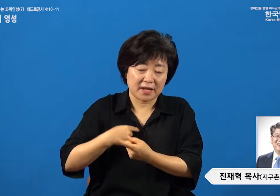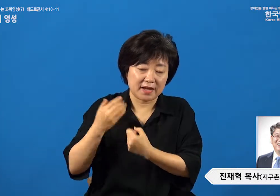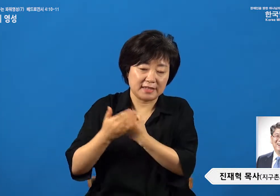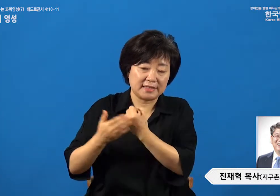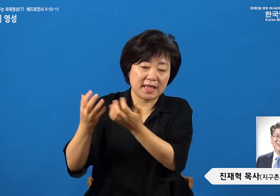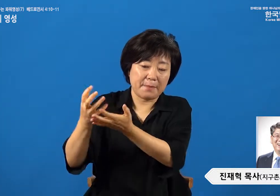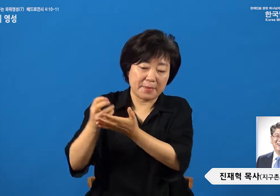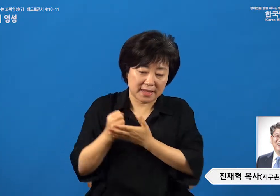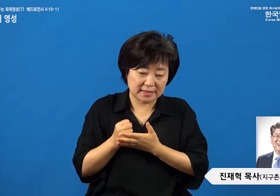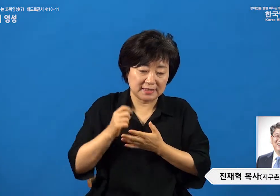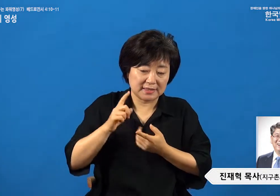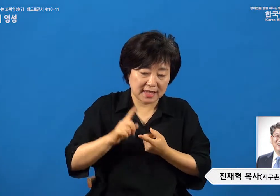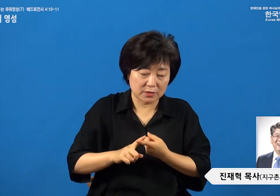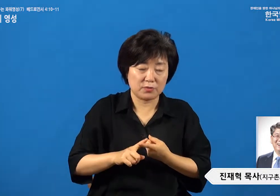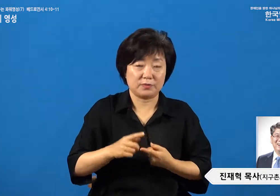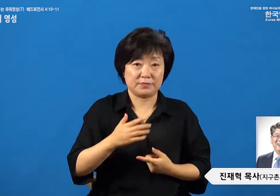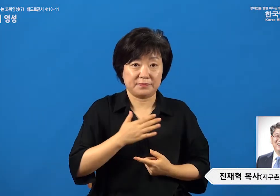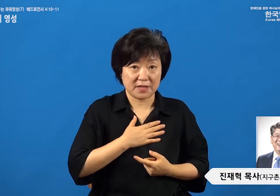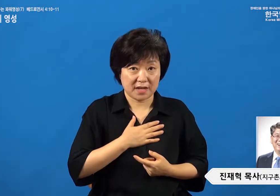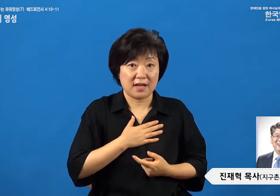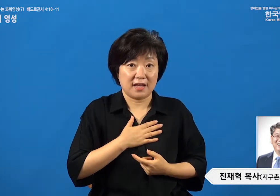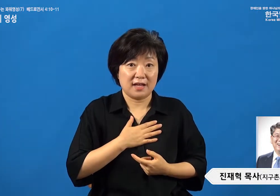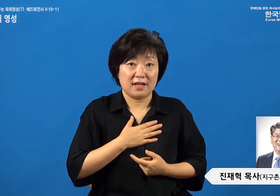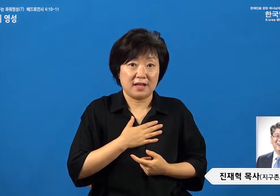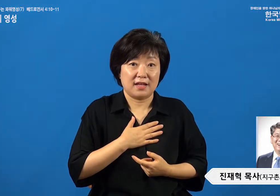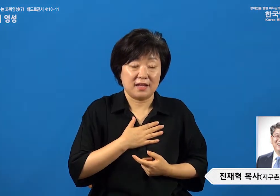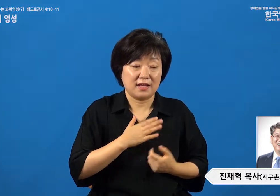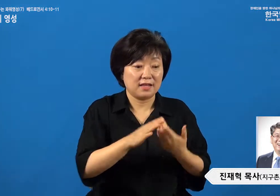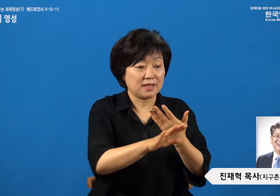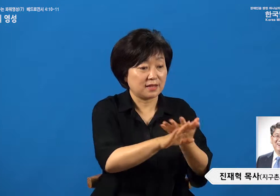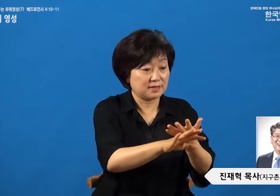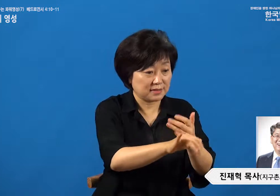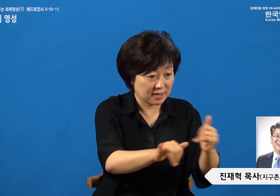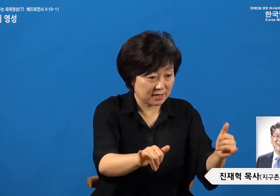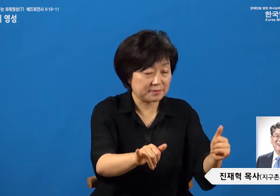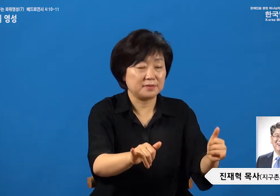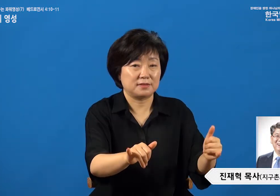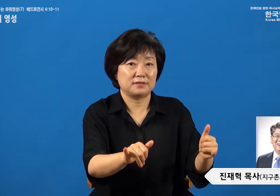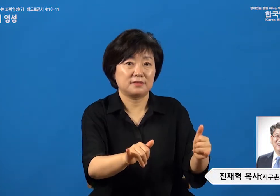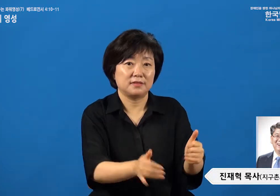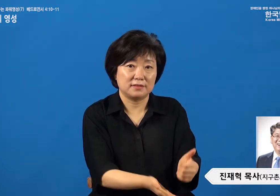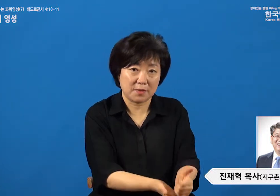모양의 은혜를 받은 너희가 그렇게 다른 사람을